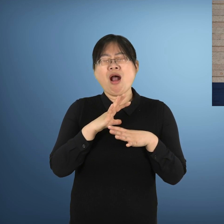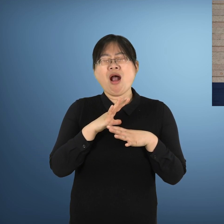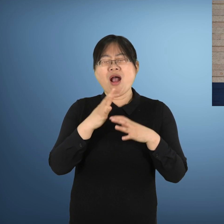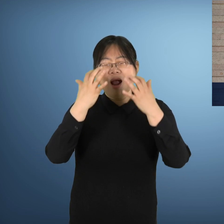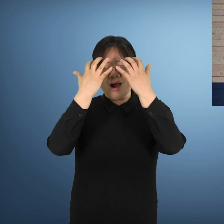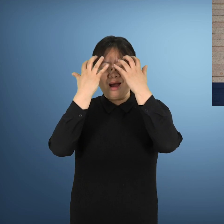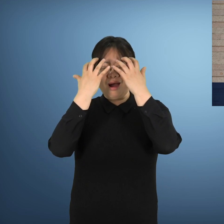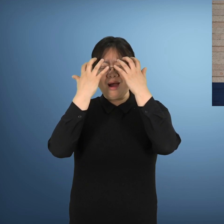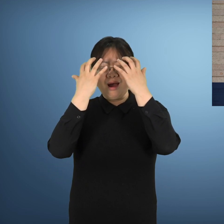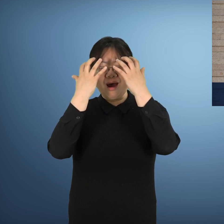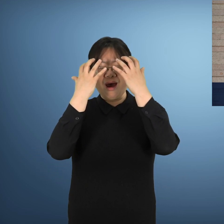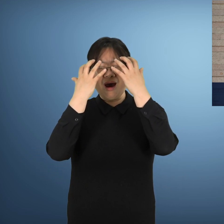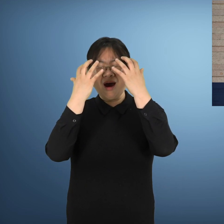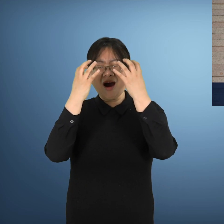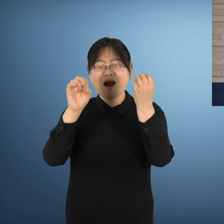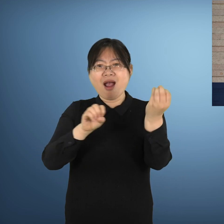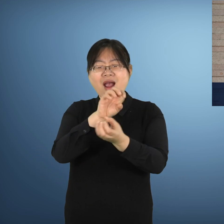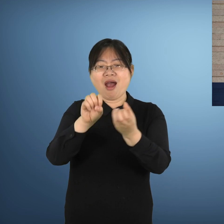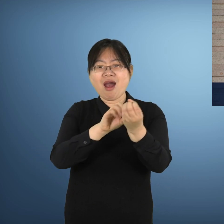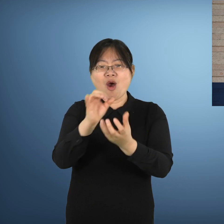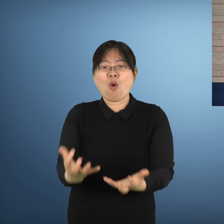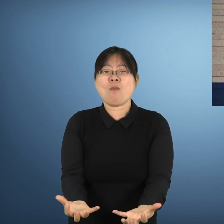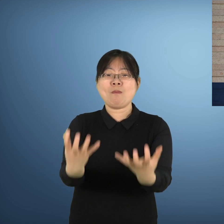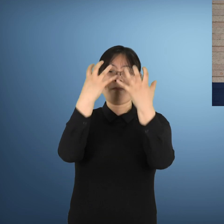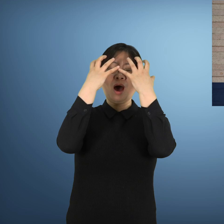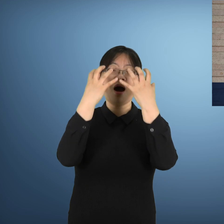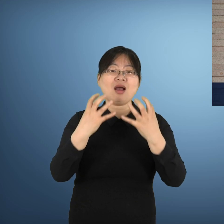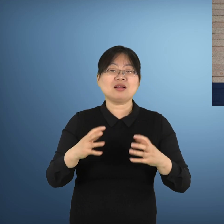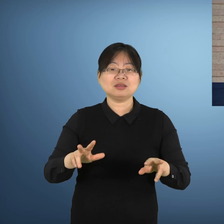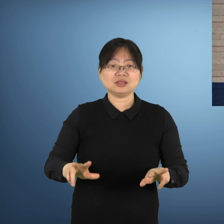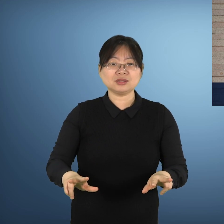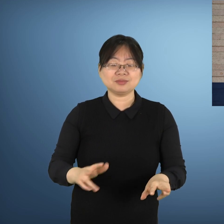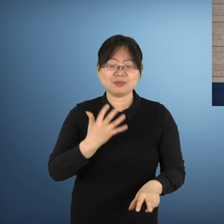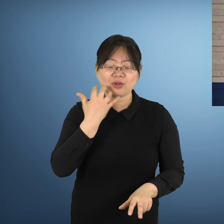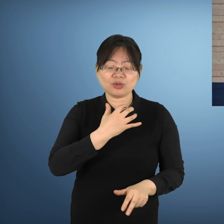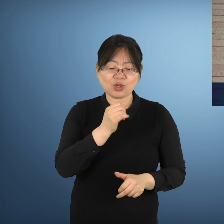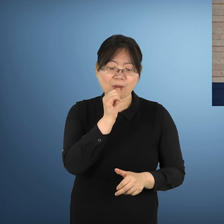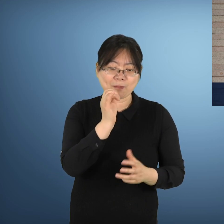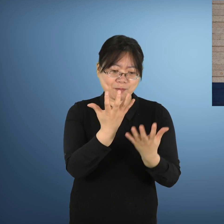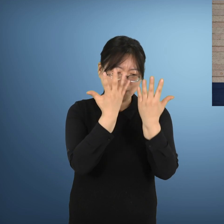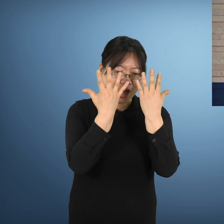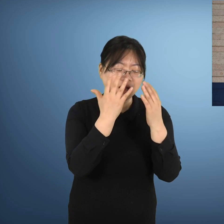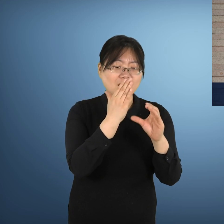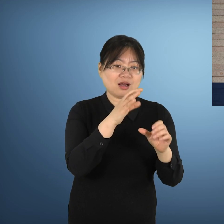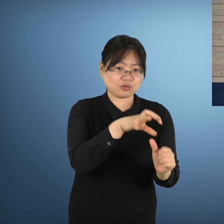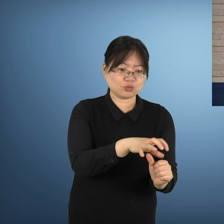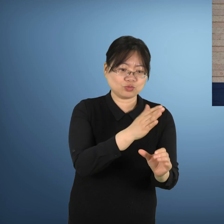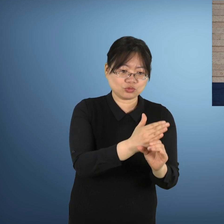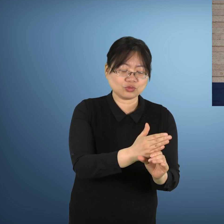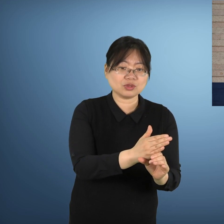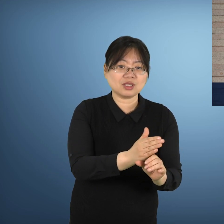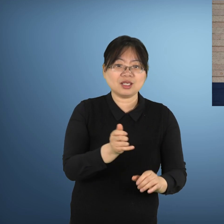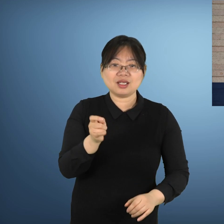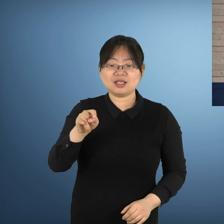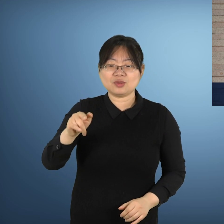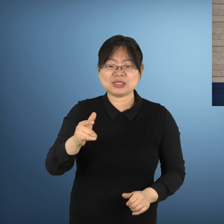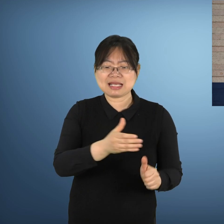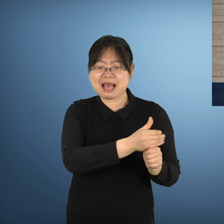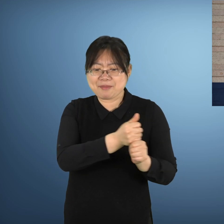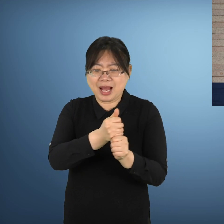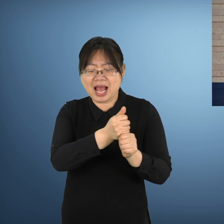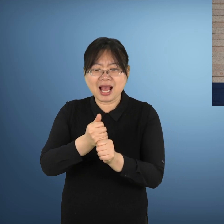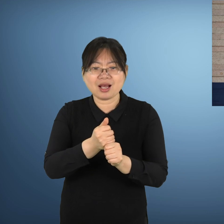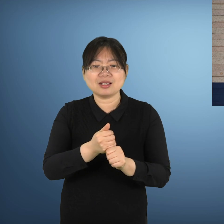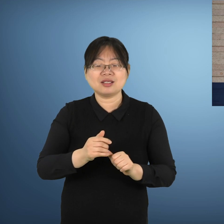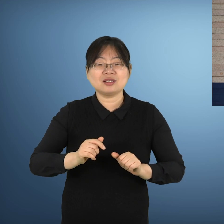환란이 폭풍처럼 닥쳤습니다. 베드로도 지금 옥에 갇혔어요. 헤롯이 잡아내려고 하는